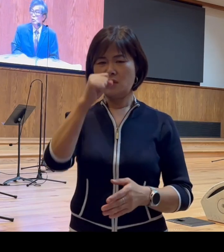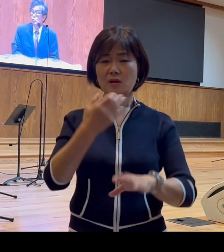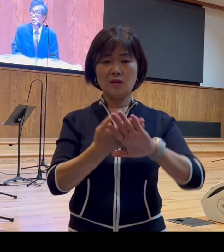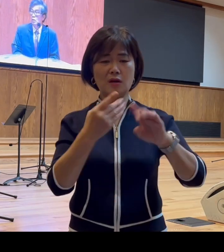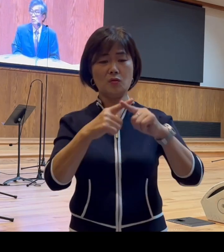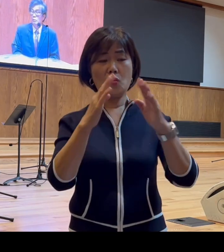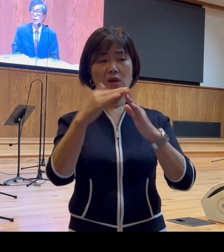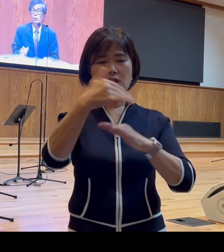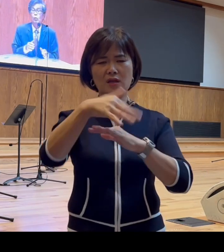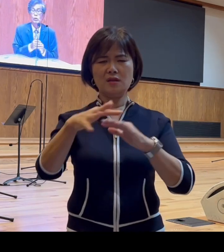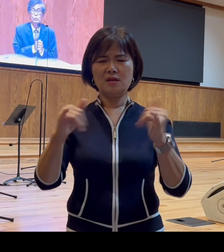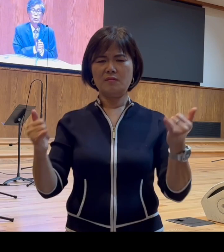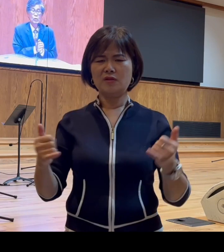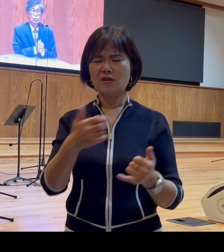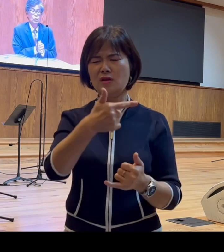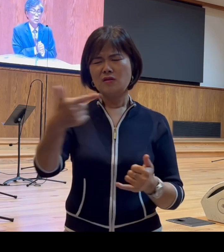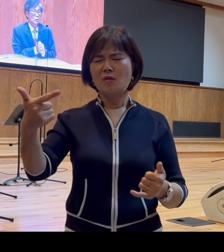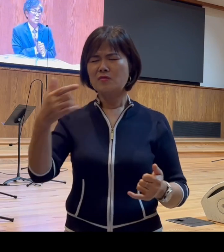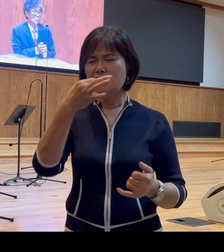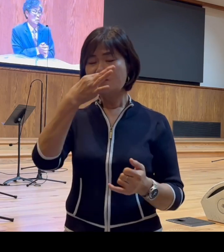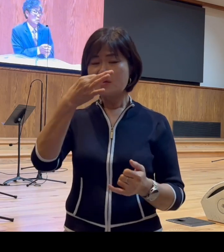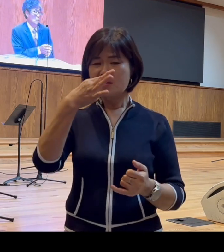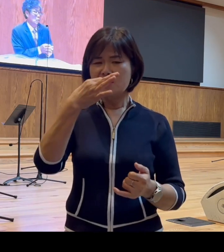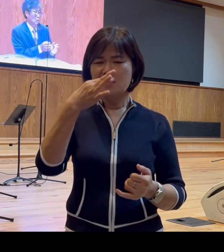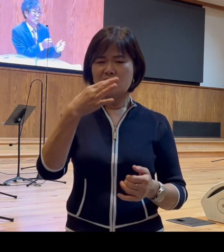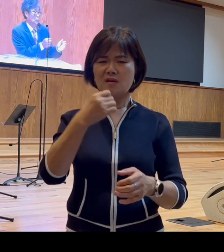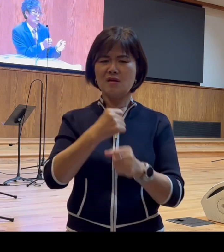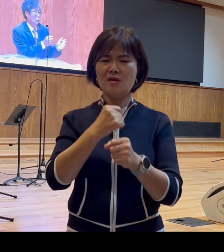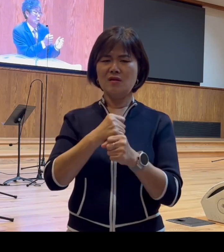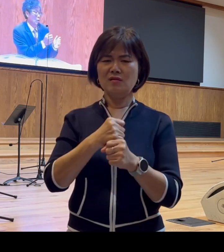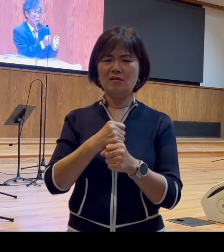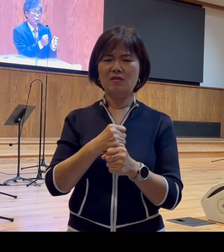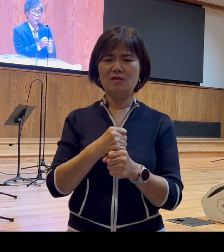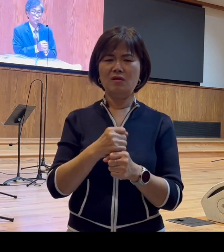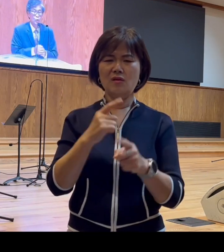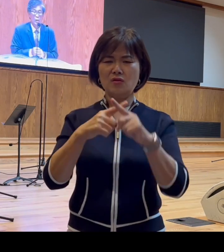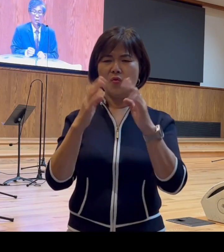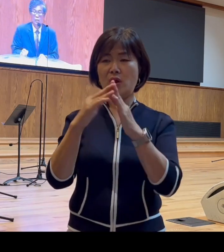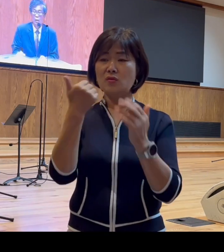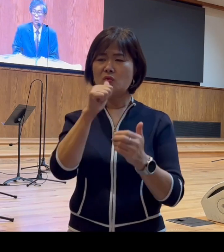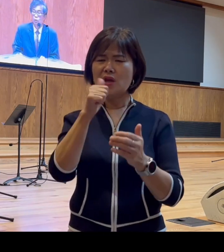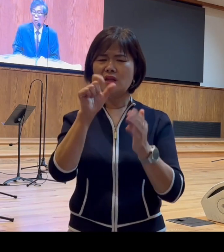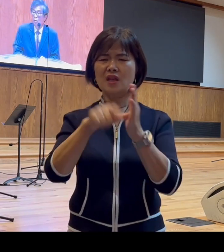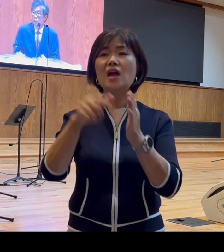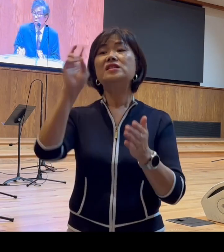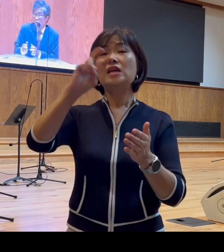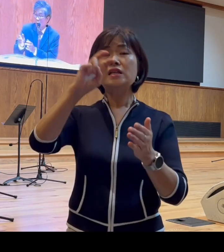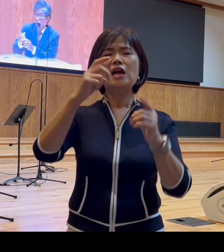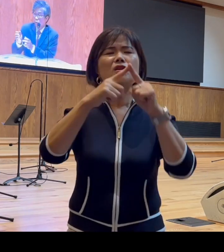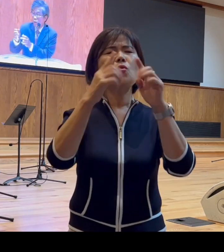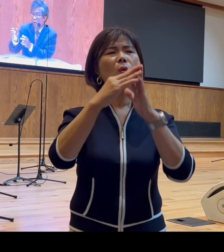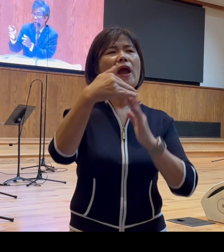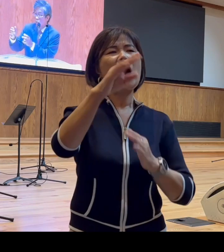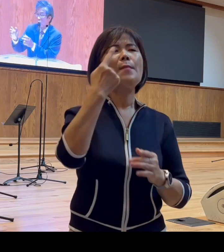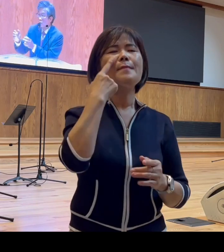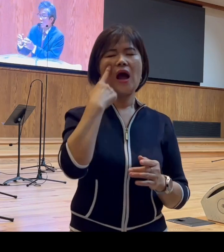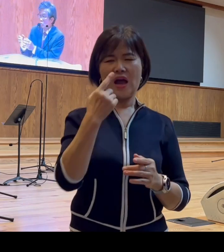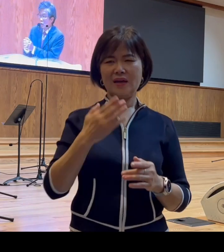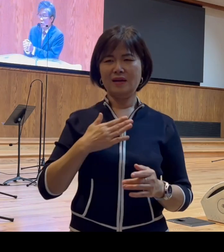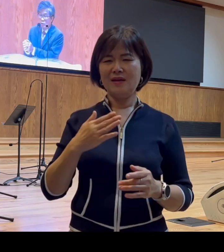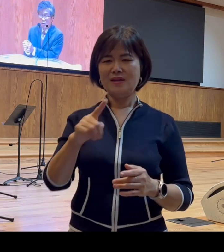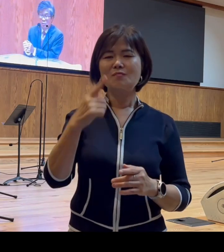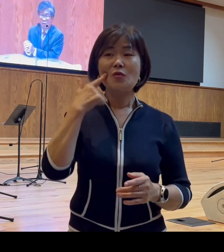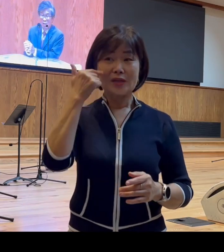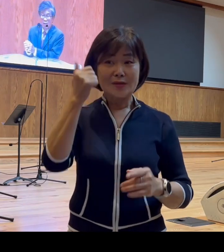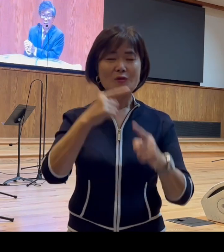다른 교회 다니는 분이 막 너무 힘들어하고 이렇게 그런 분 이제 교회를 소개할 때 찬양교회 가봐. 그러니까 자기 교회로 안